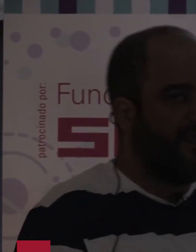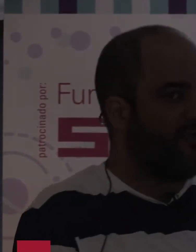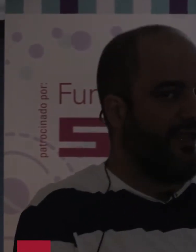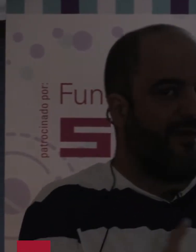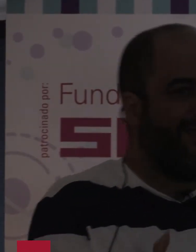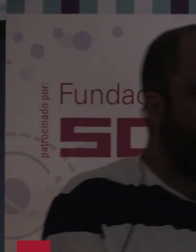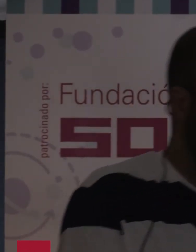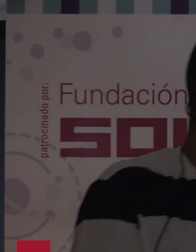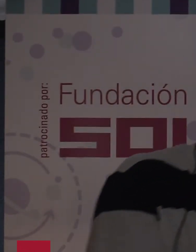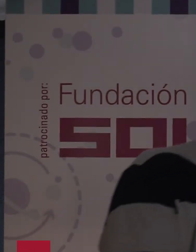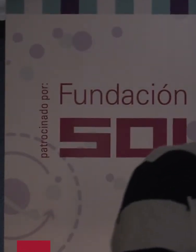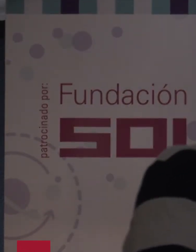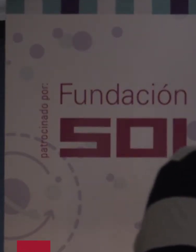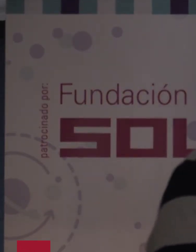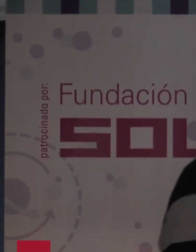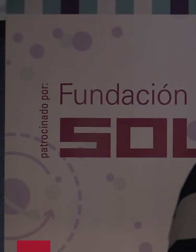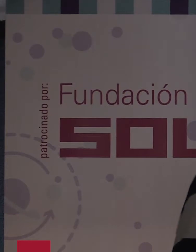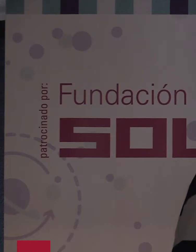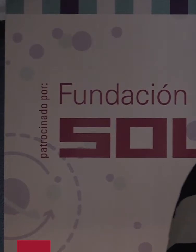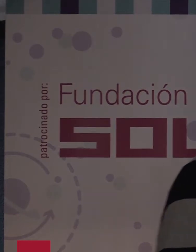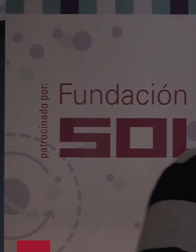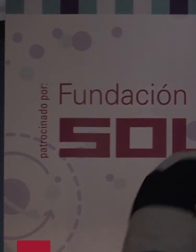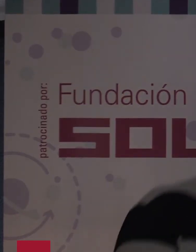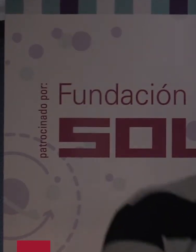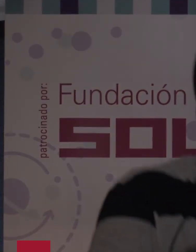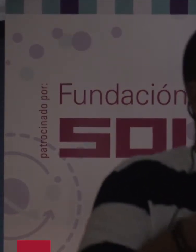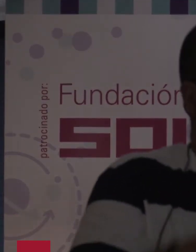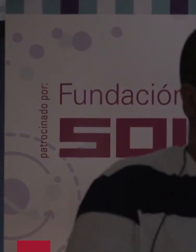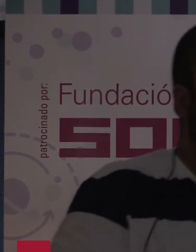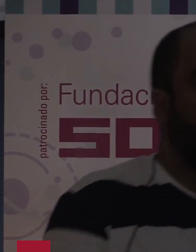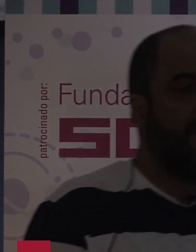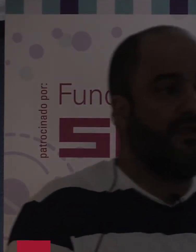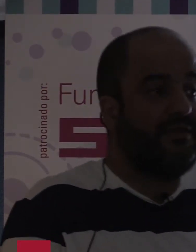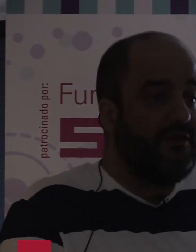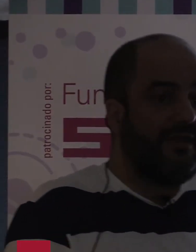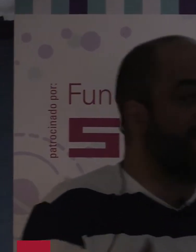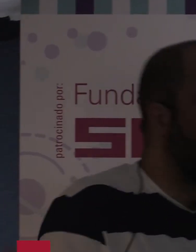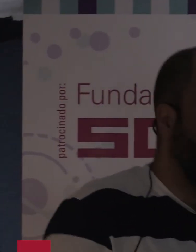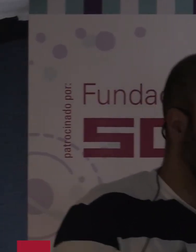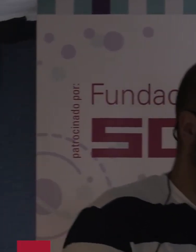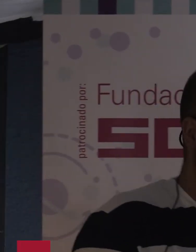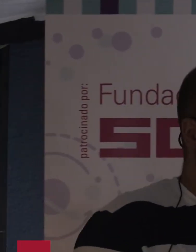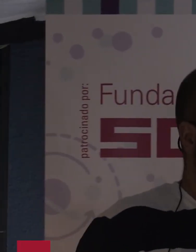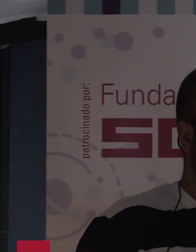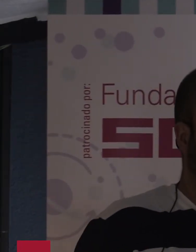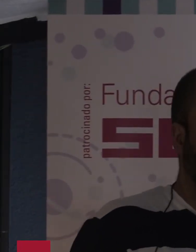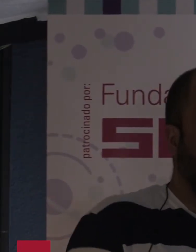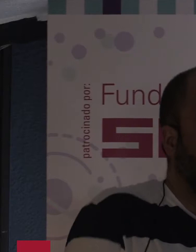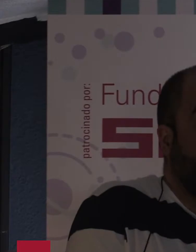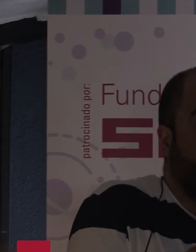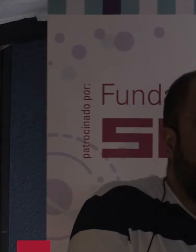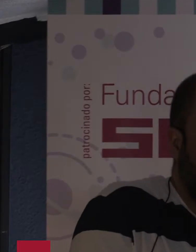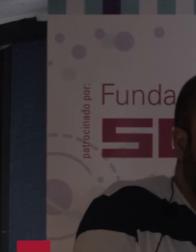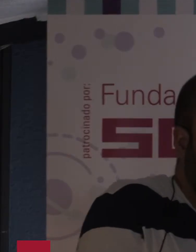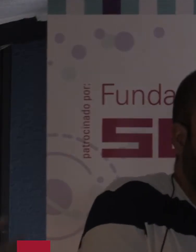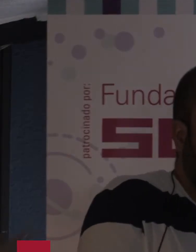spin, electrónica avanzada. No voy a entrar en detalles sobre lo que es, pero digamos que es una nueva generación de electrónica que servirá para hacer cosas diferentes,